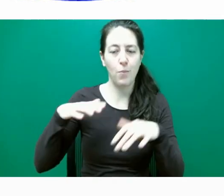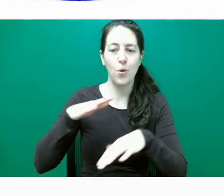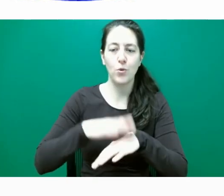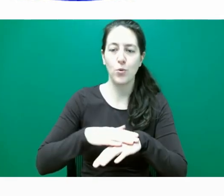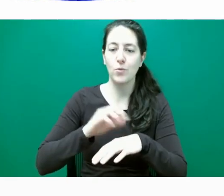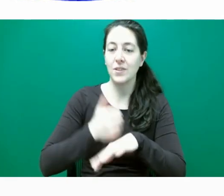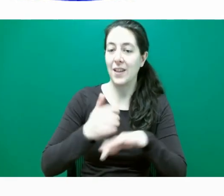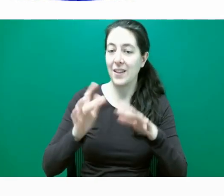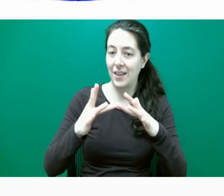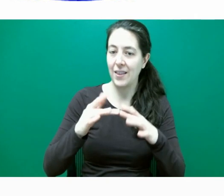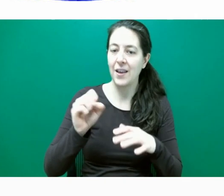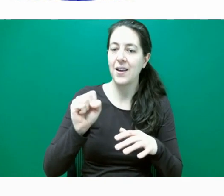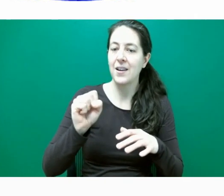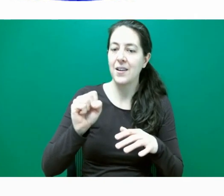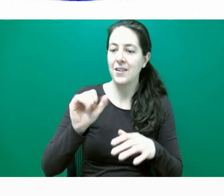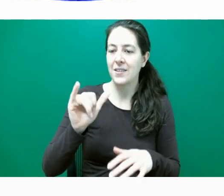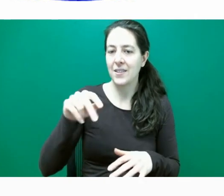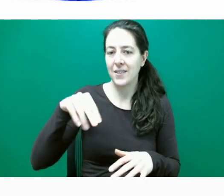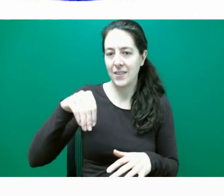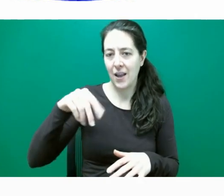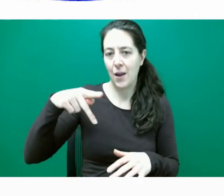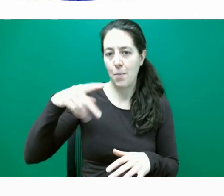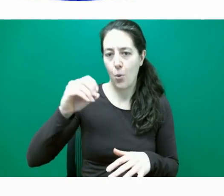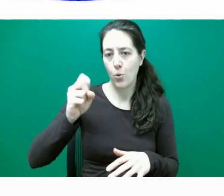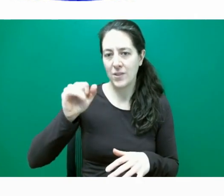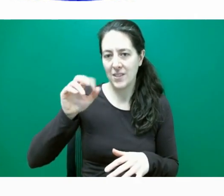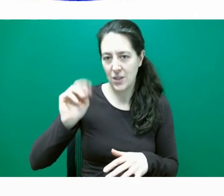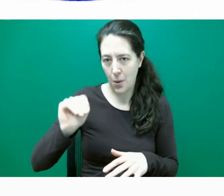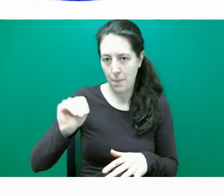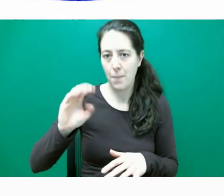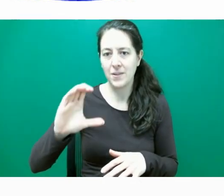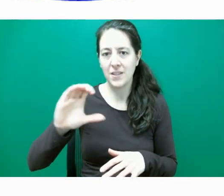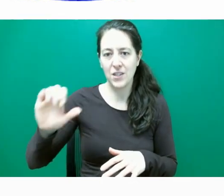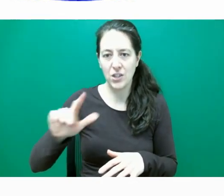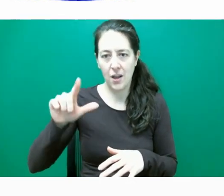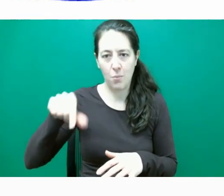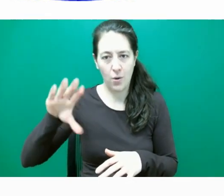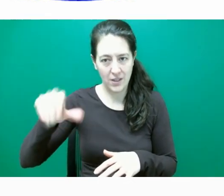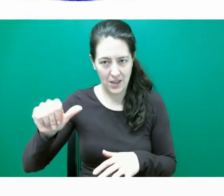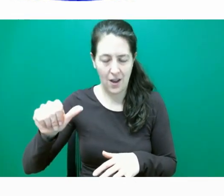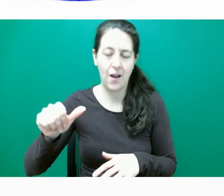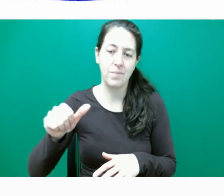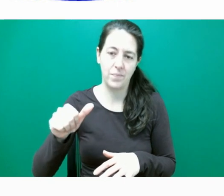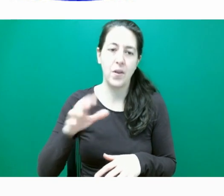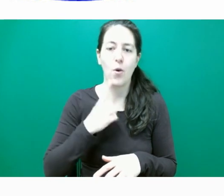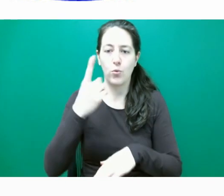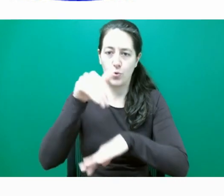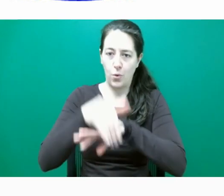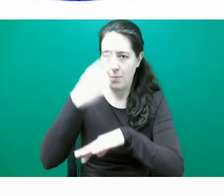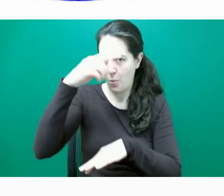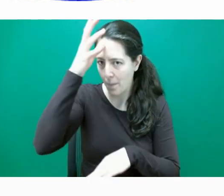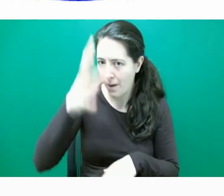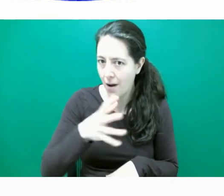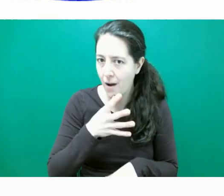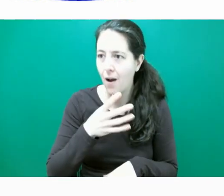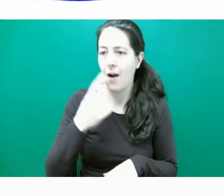symposiumccjl.ca. Donc, il y a une soirée pour les parents. Et c'est là pour ça, pour les outils par rapport aux besoins particuliers des élèves,